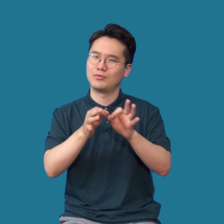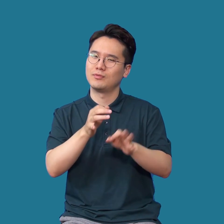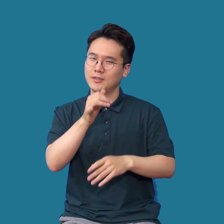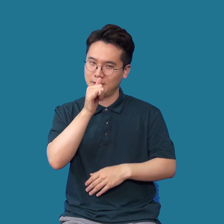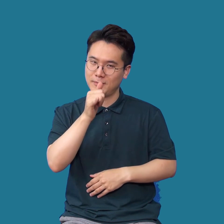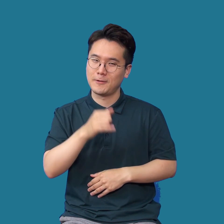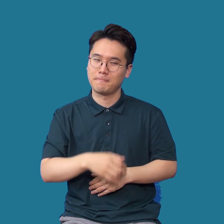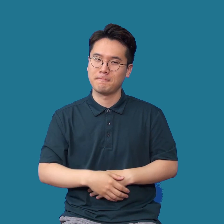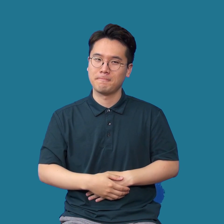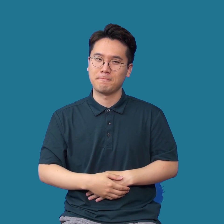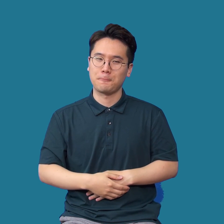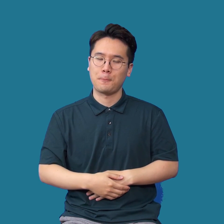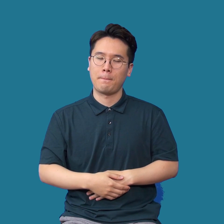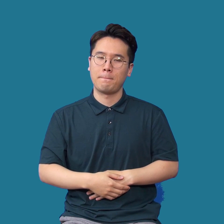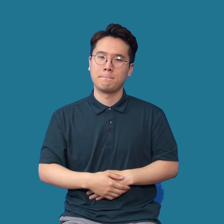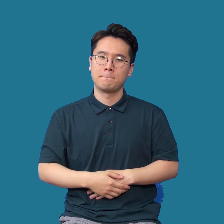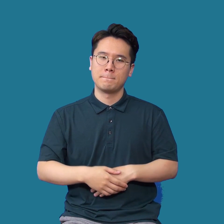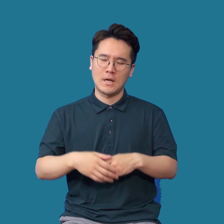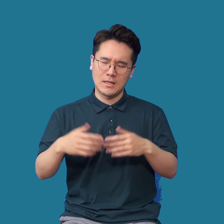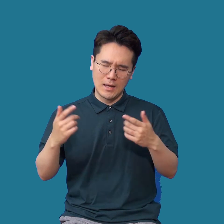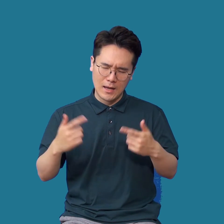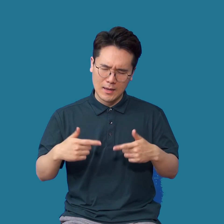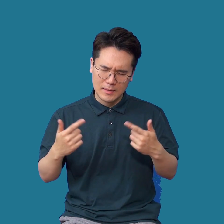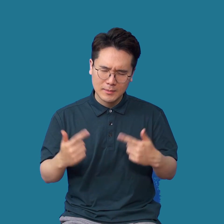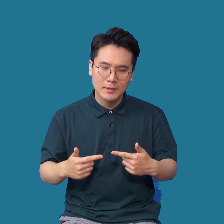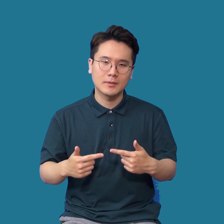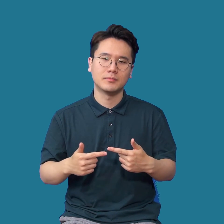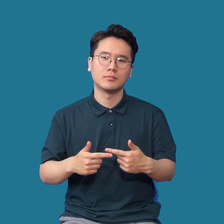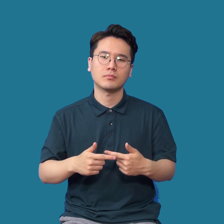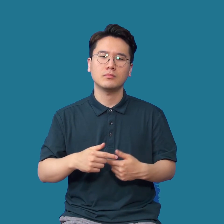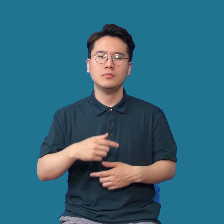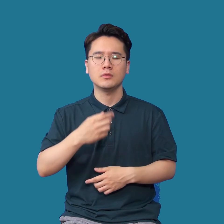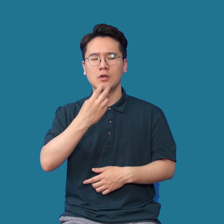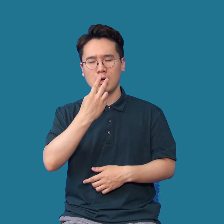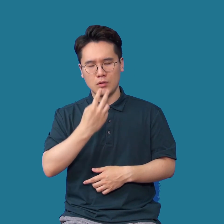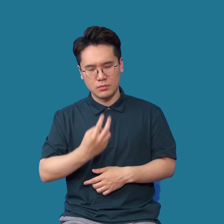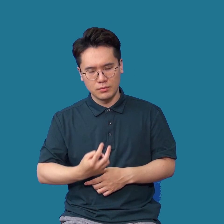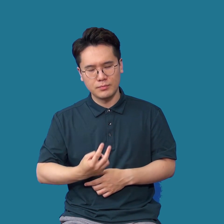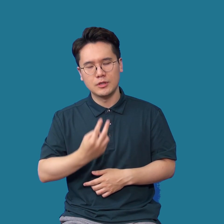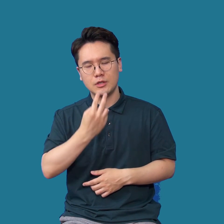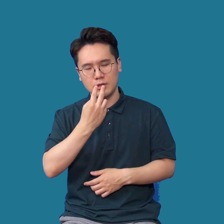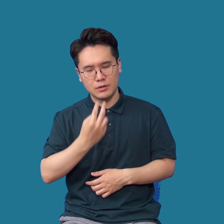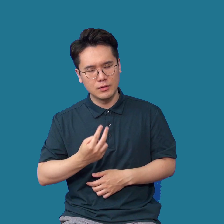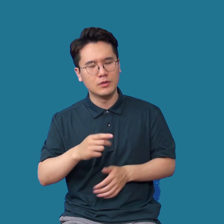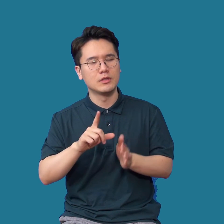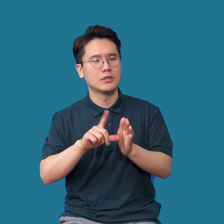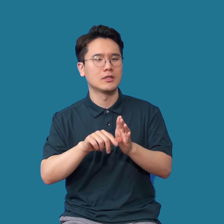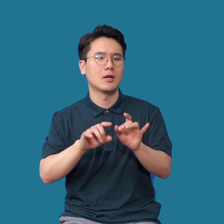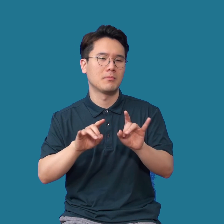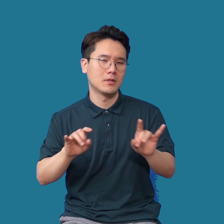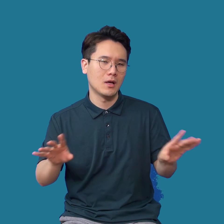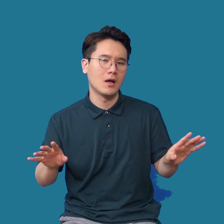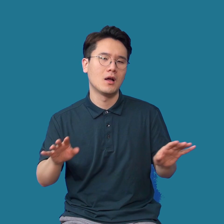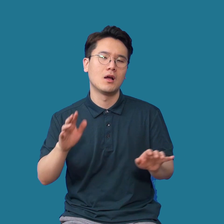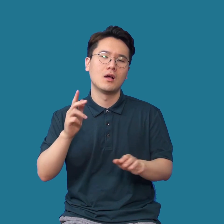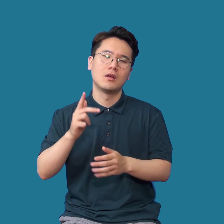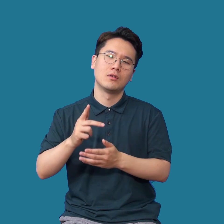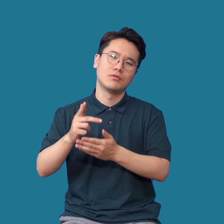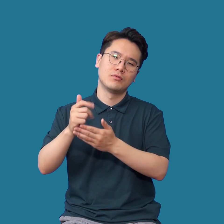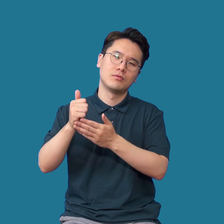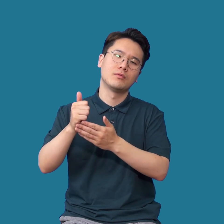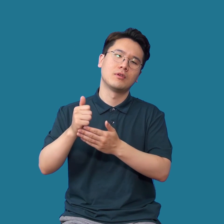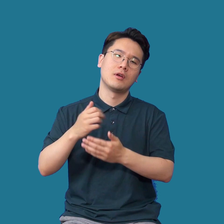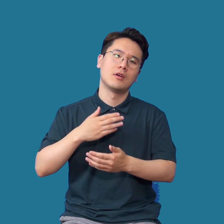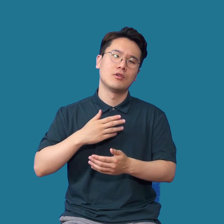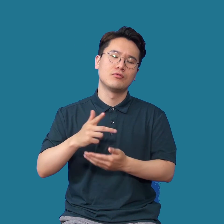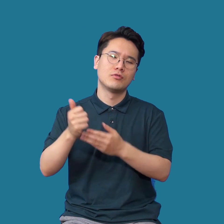날마다 숨쉬는 순간마다 내 앞에 어려운 일 보내 주님 앞에 이 몸을 맡길 때